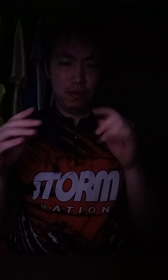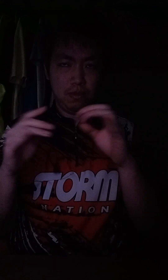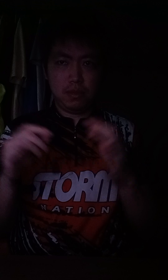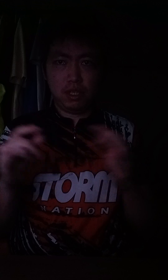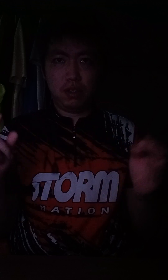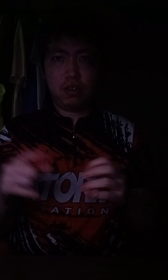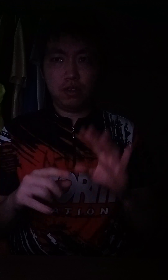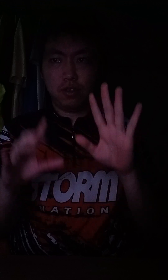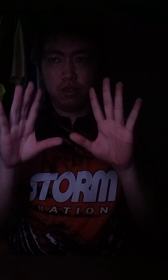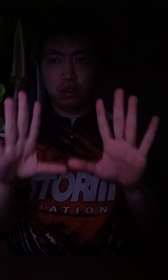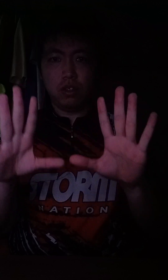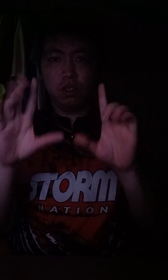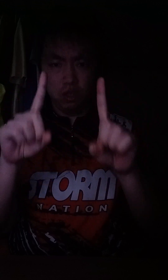겨우 11살이니까요.